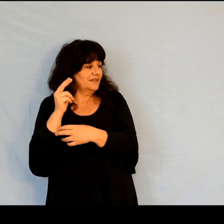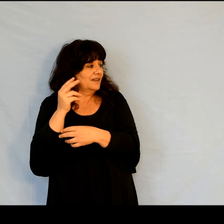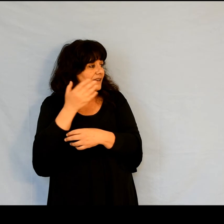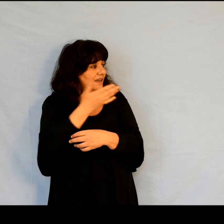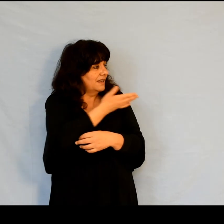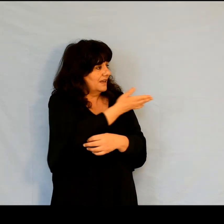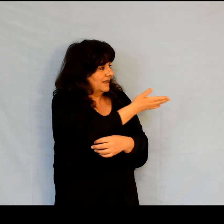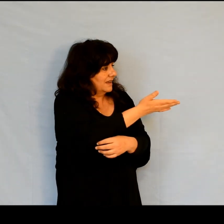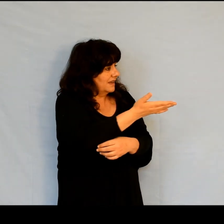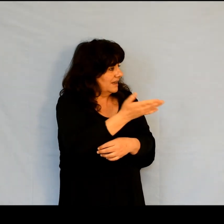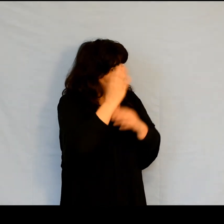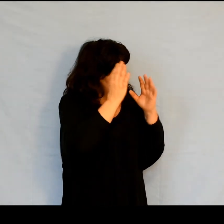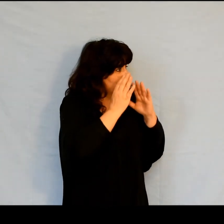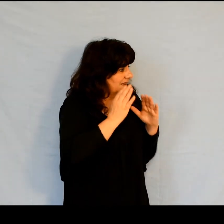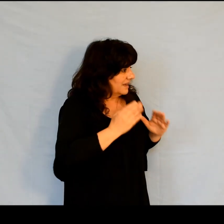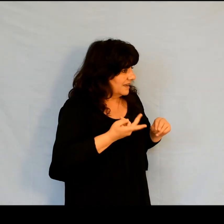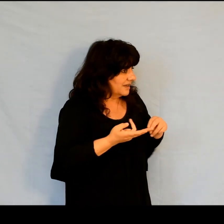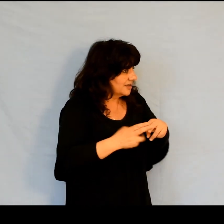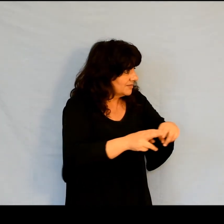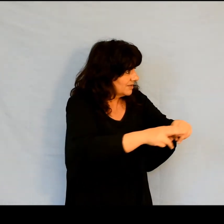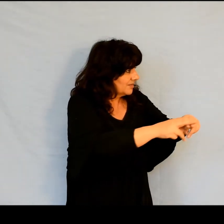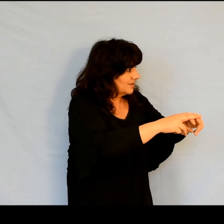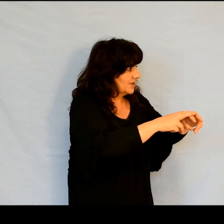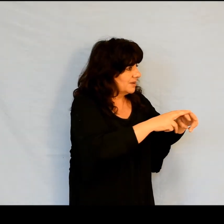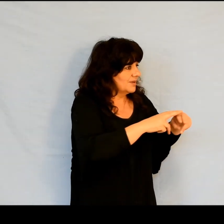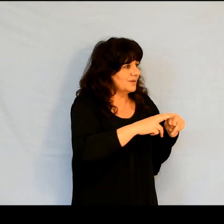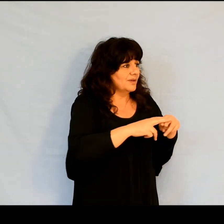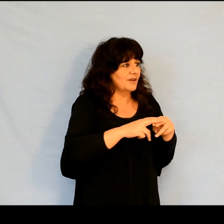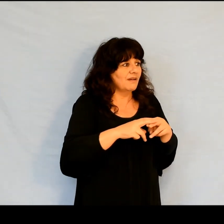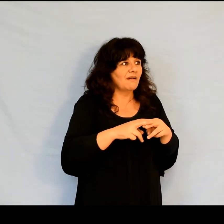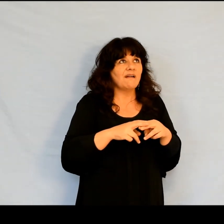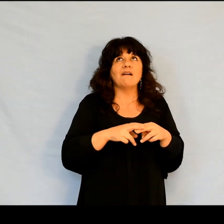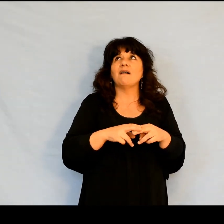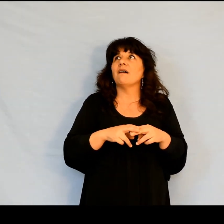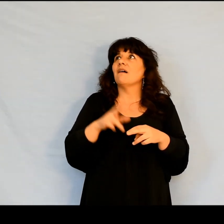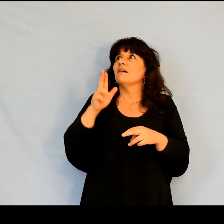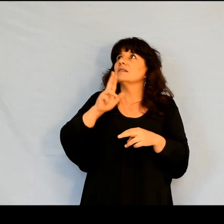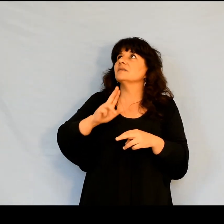Israël vit avec quelle main puissante le Seigneur avait agi contre l'Égypte.